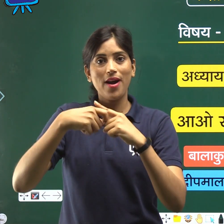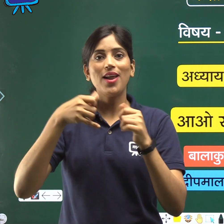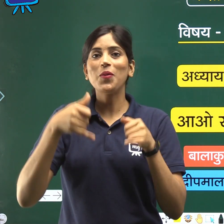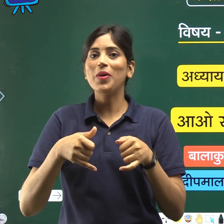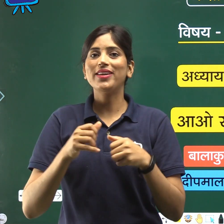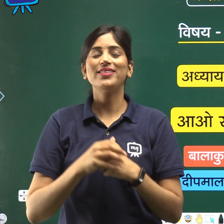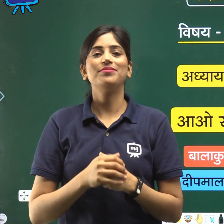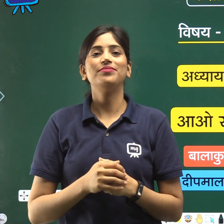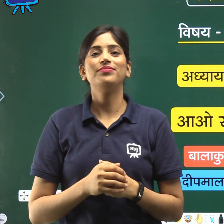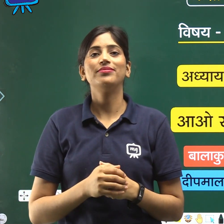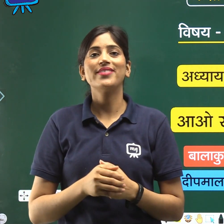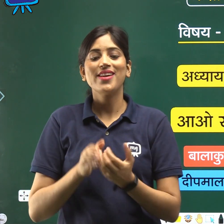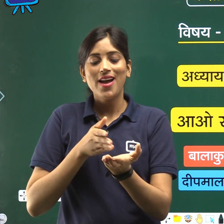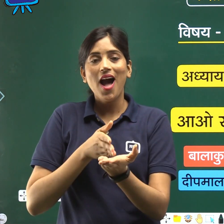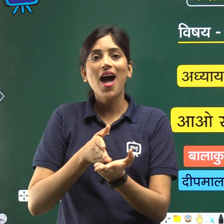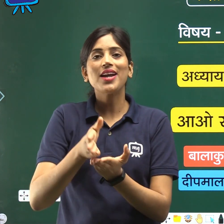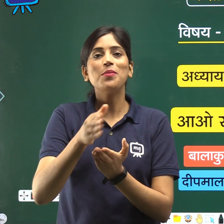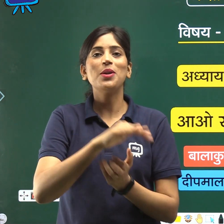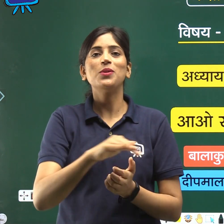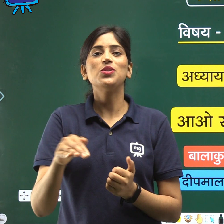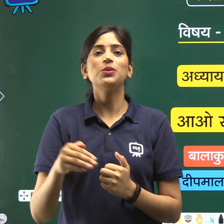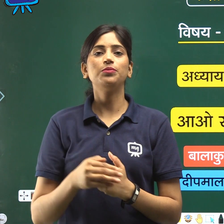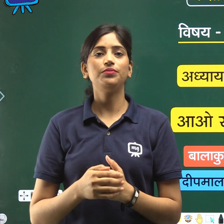कुमारी। आगे बढ़े बच्चों।